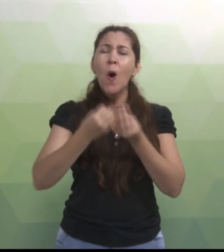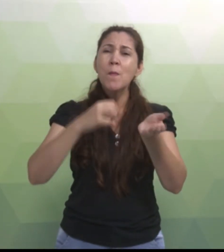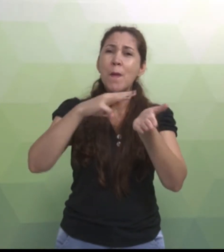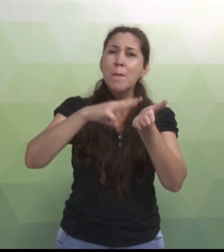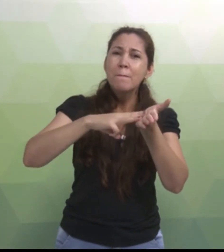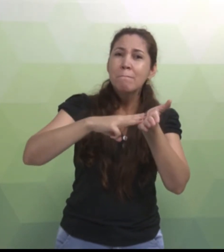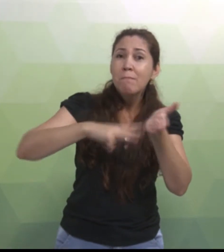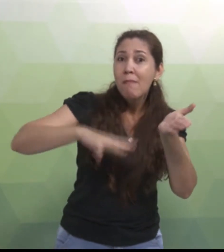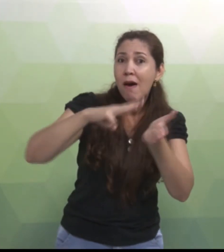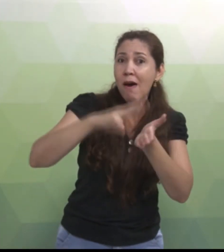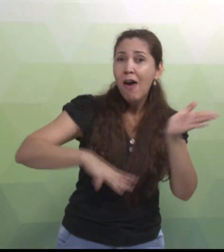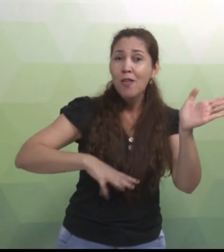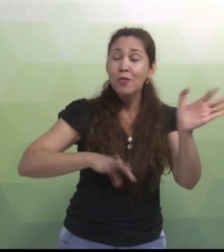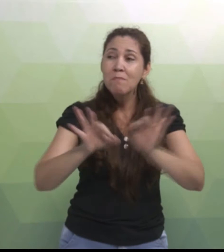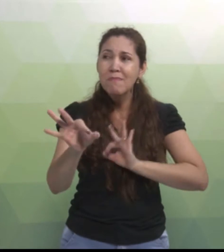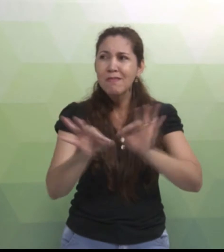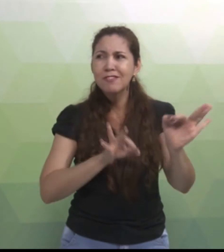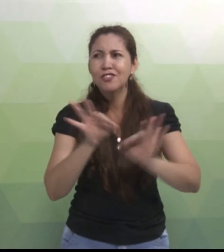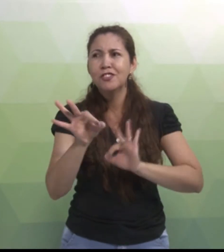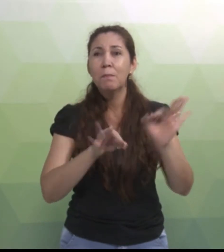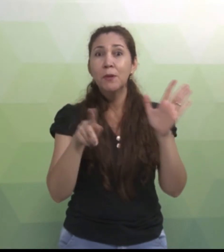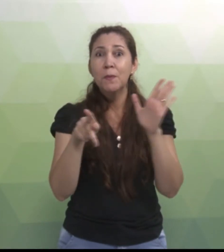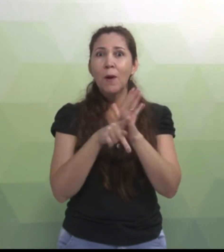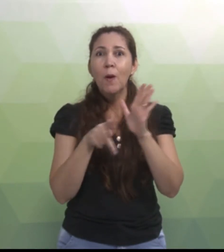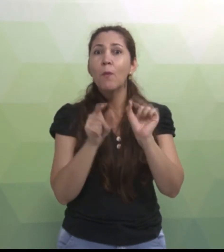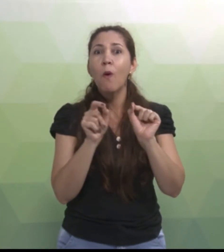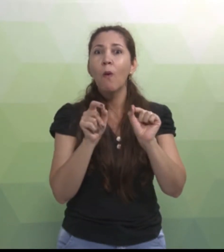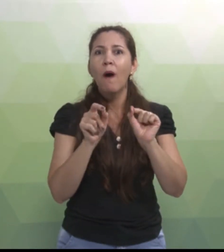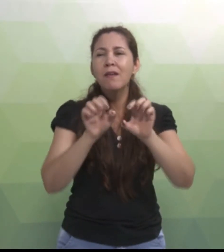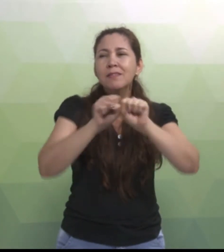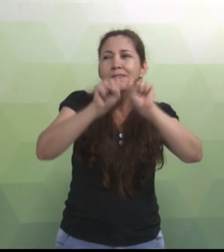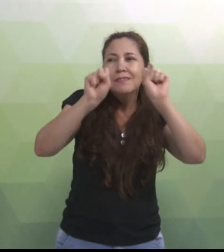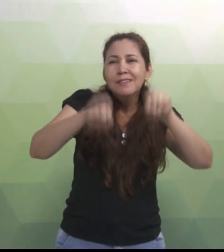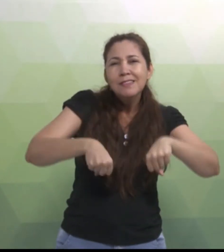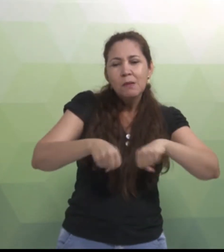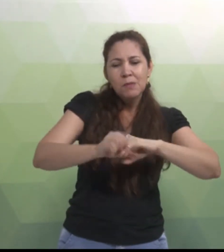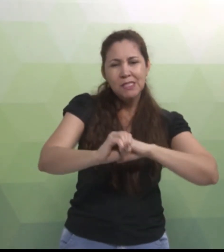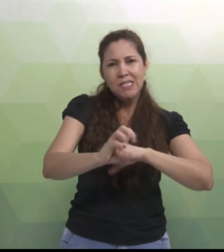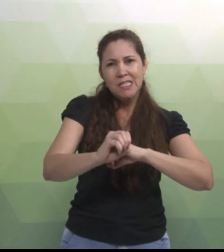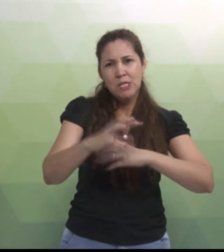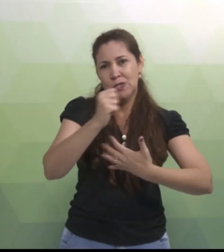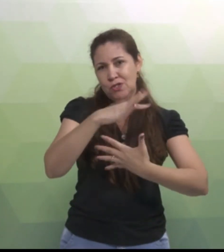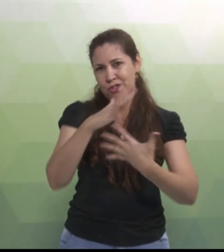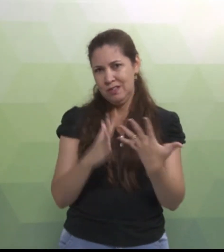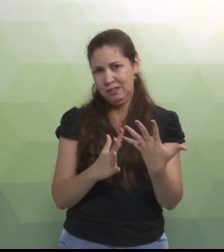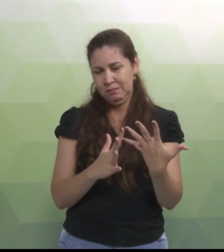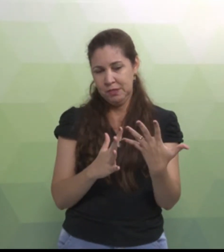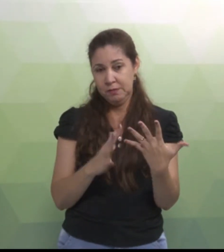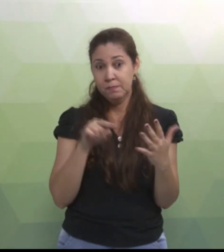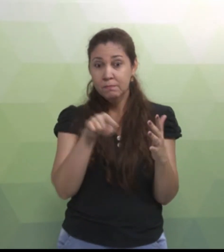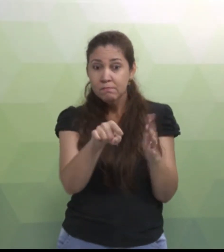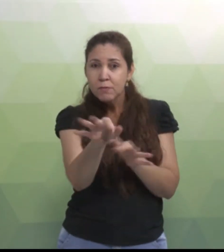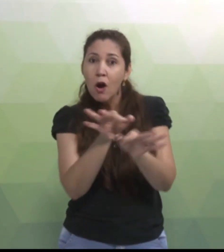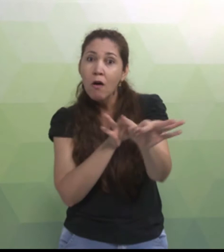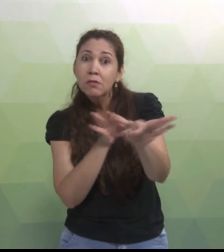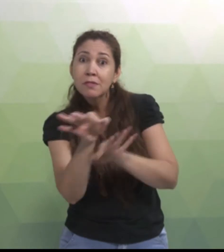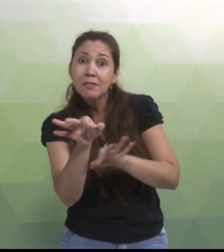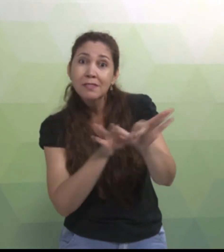importante pensarmos na metodologia, na preparação. Então, temos uma estrutura de ensino direcionada para